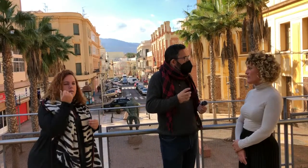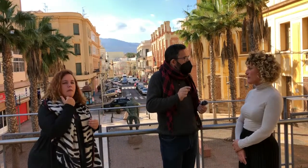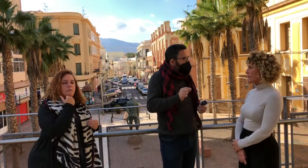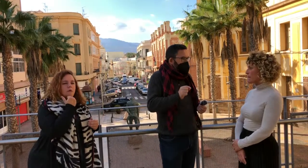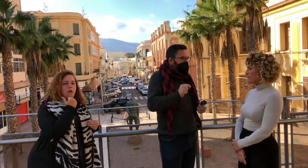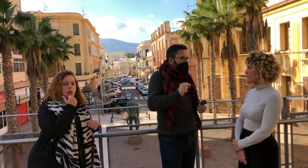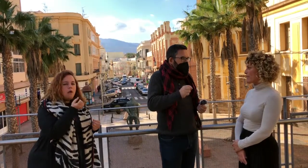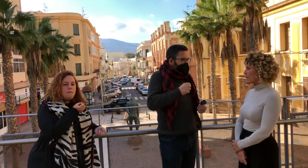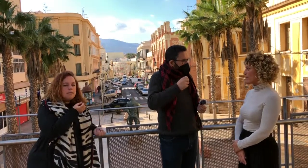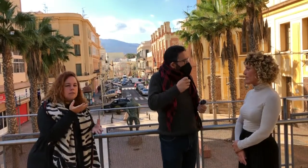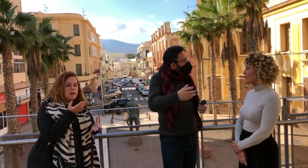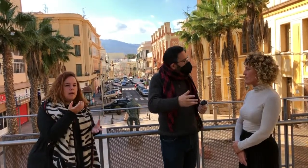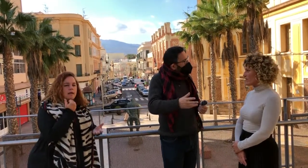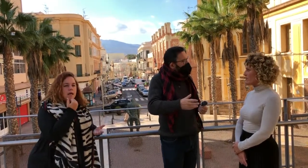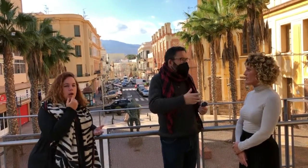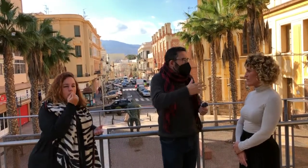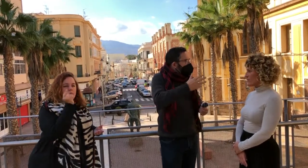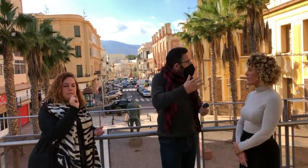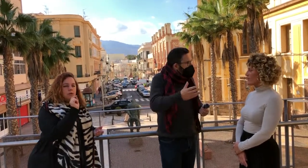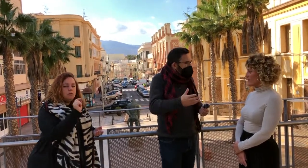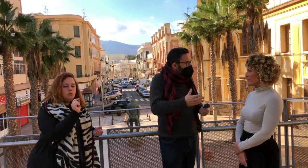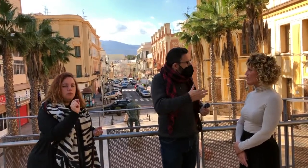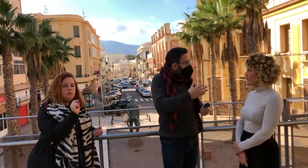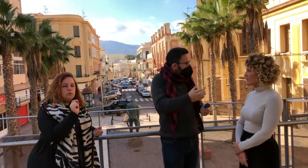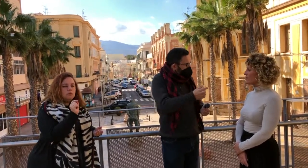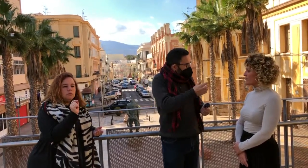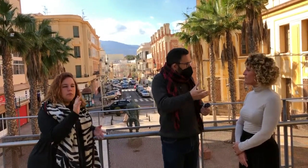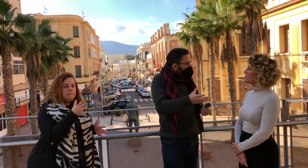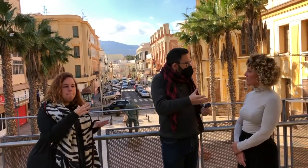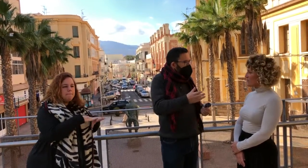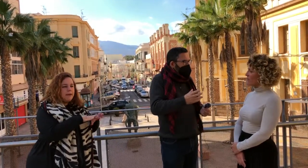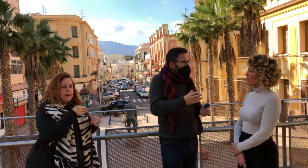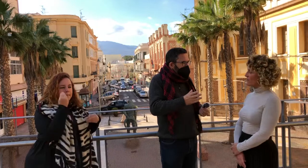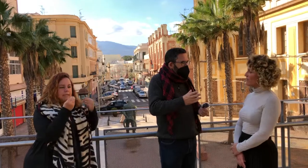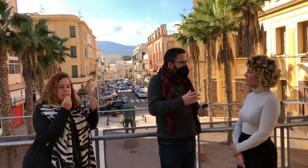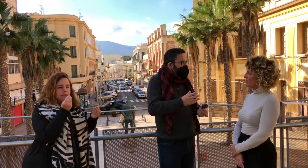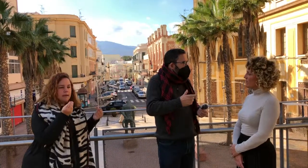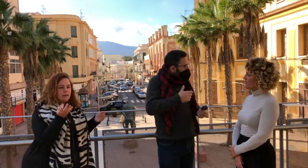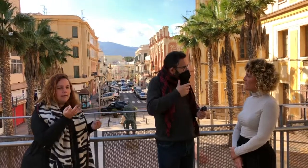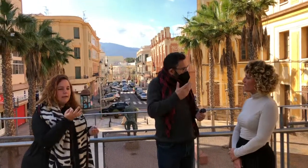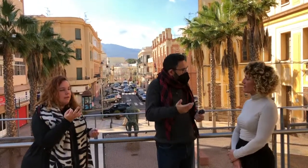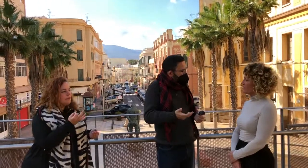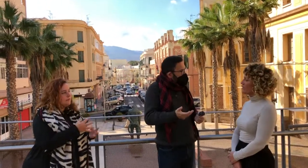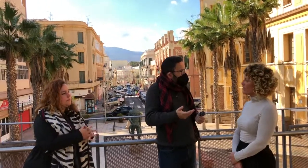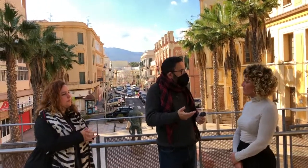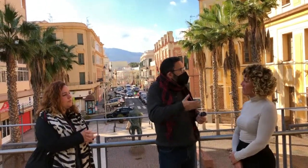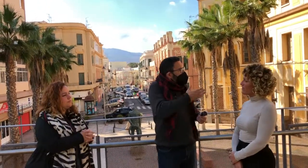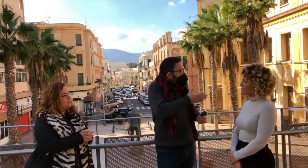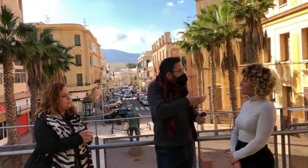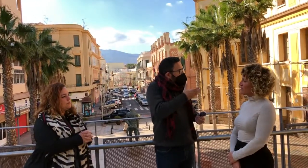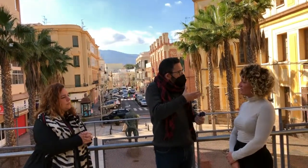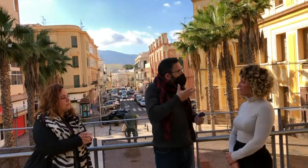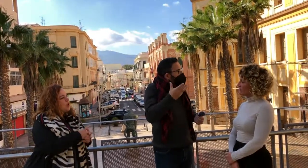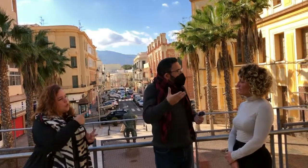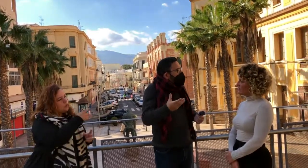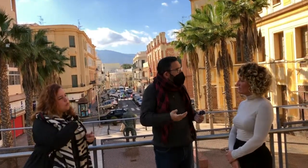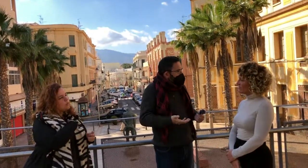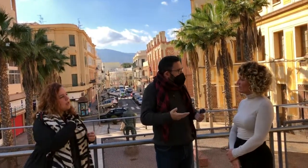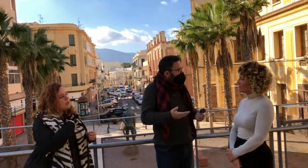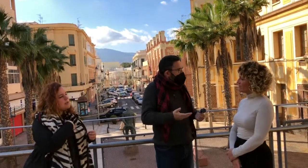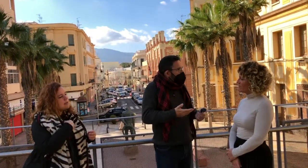nosotros siempre dejamos ese minuto o un tiempecito para que hagas esa reflexión sobre aquello que tú